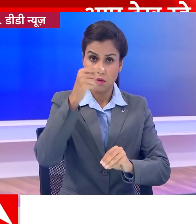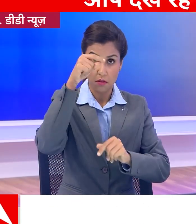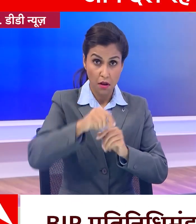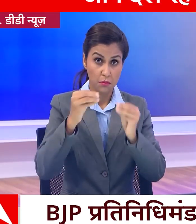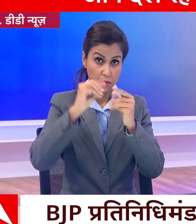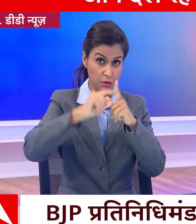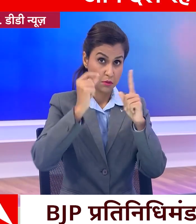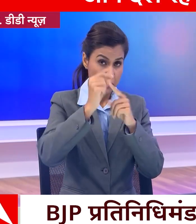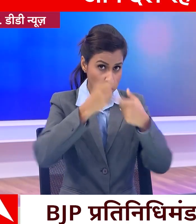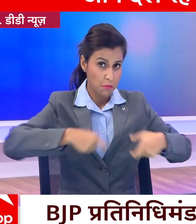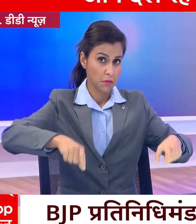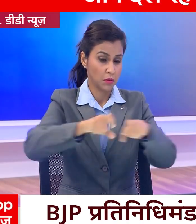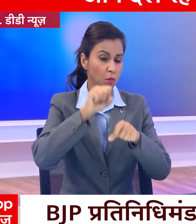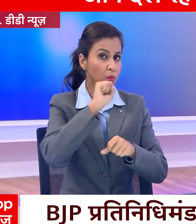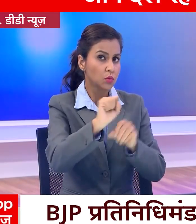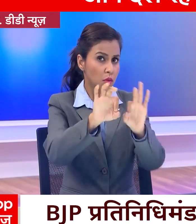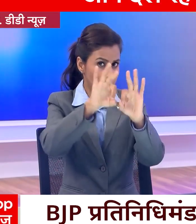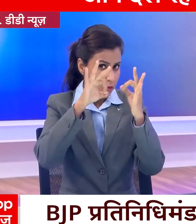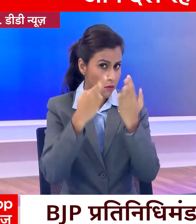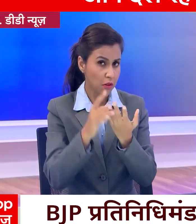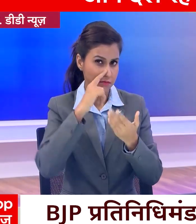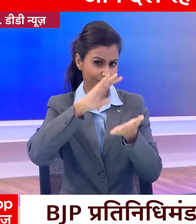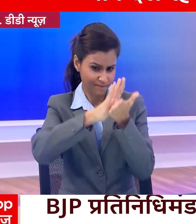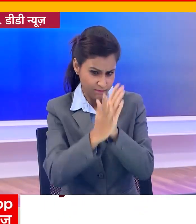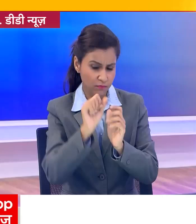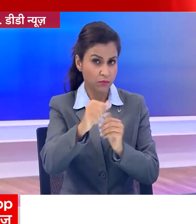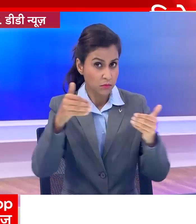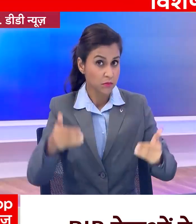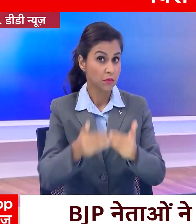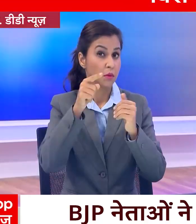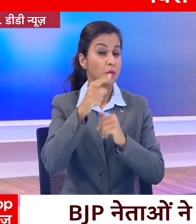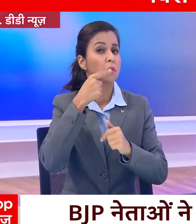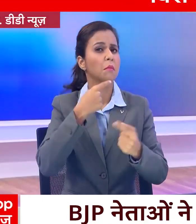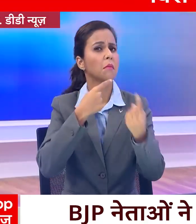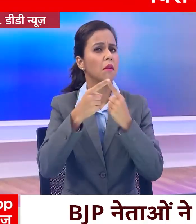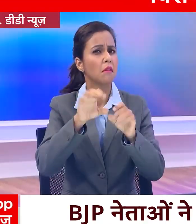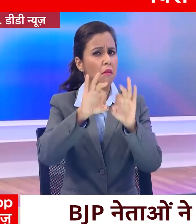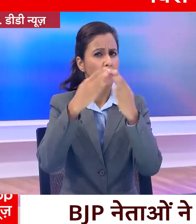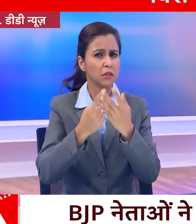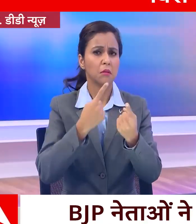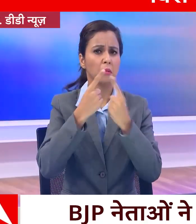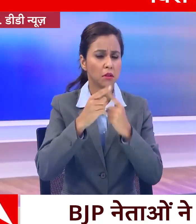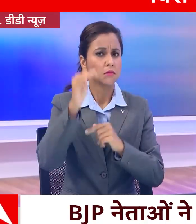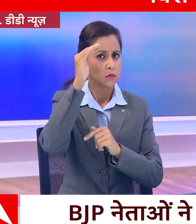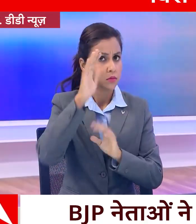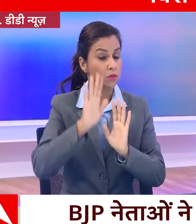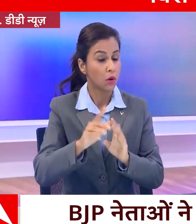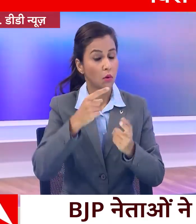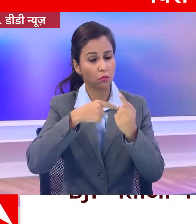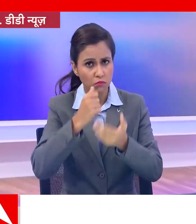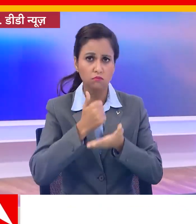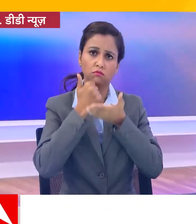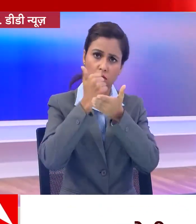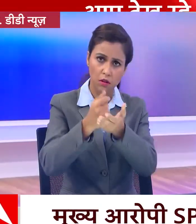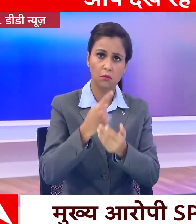प्रतिनिधि मंडल ने पीड़ित परिवार से मुलाकात की प्रतिनिधि मंडल ने पीड़ित परिवार की आपबीती सुनी और हर संभव